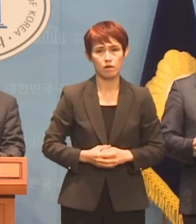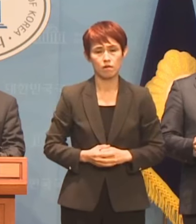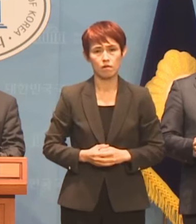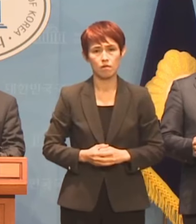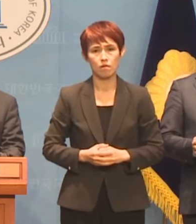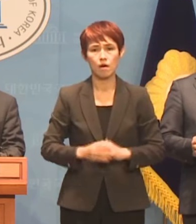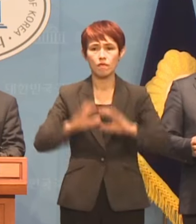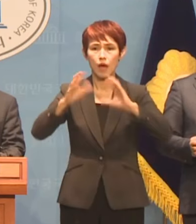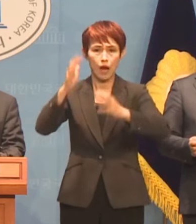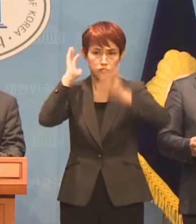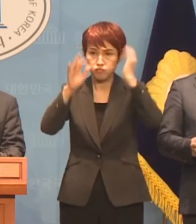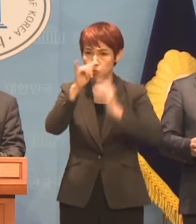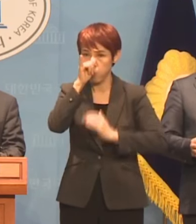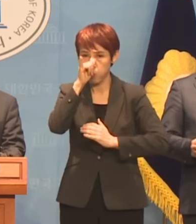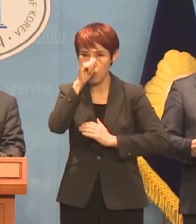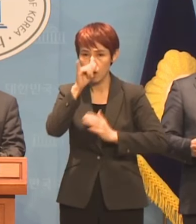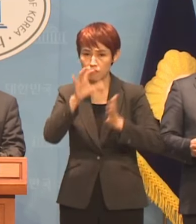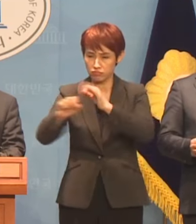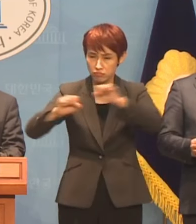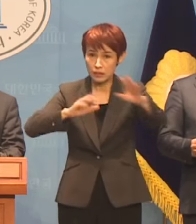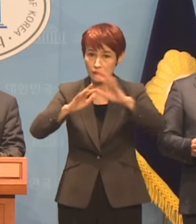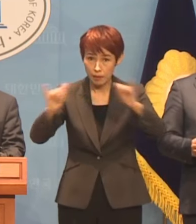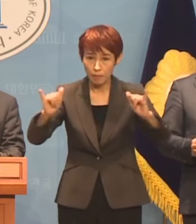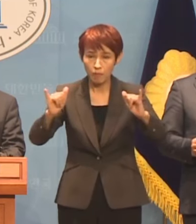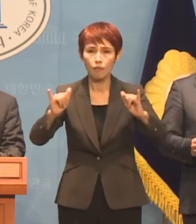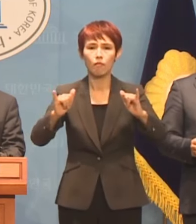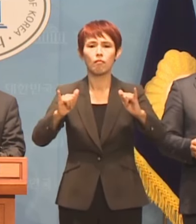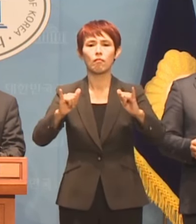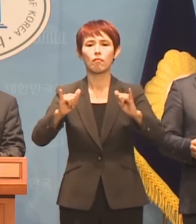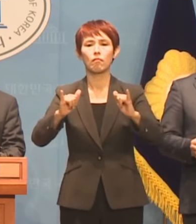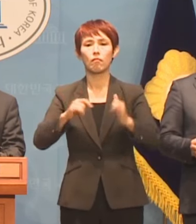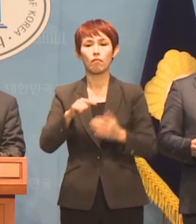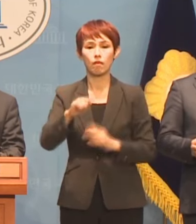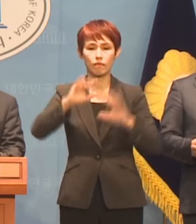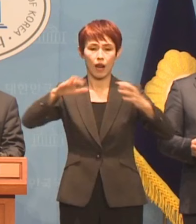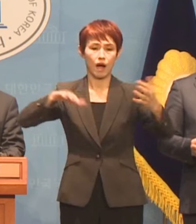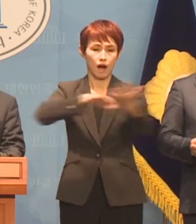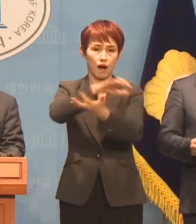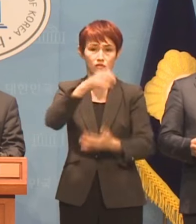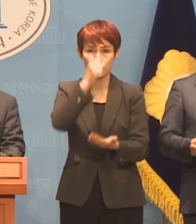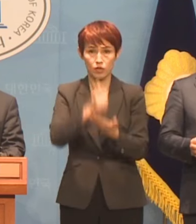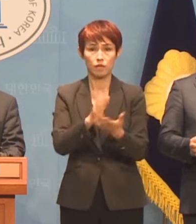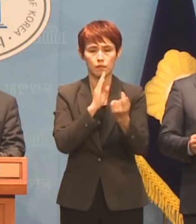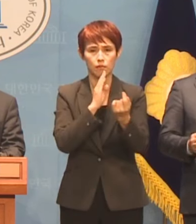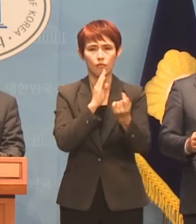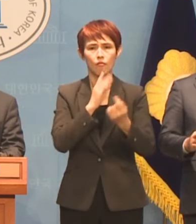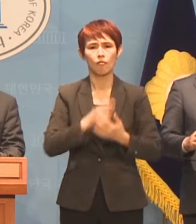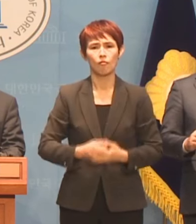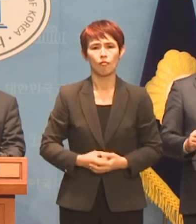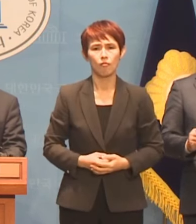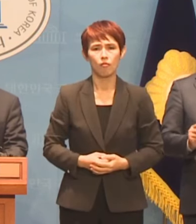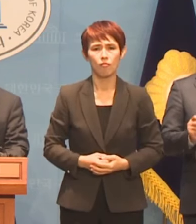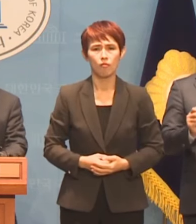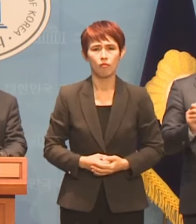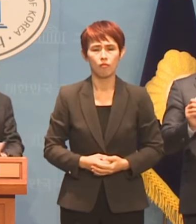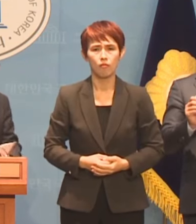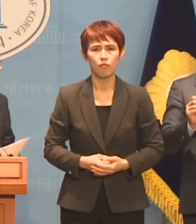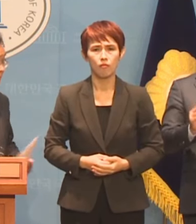성립하고 사형, 무기, 5년 이상의 징역에 처하도록 하는 중대